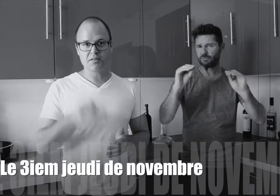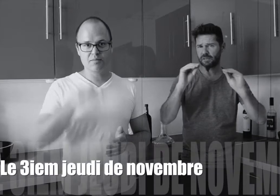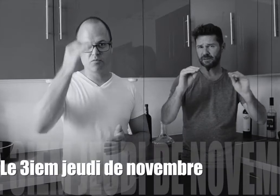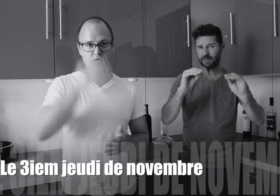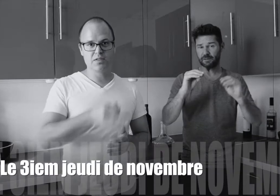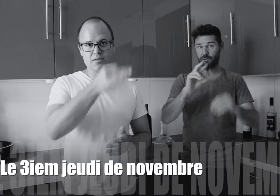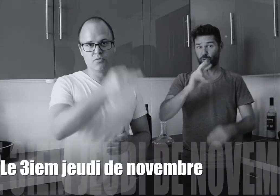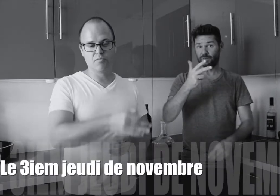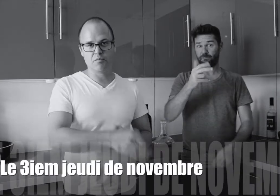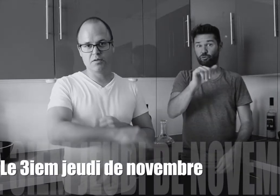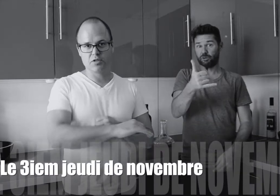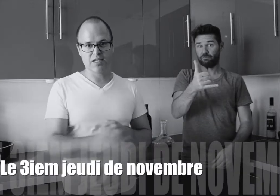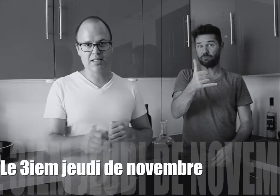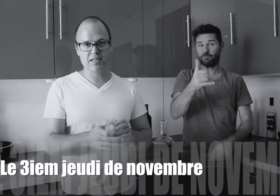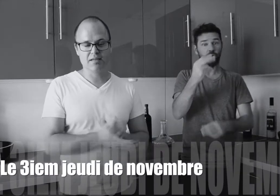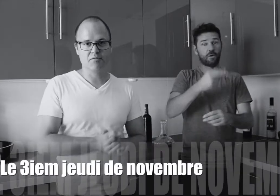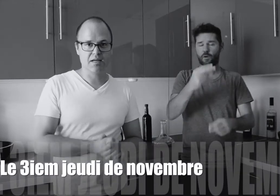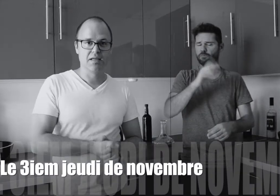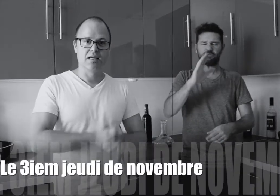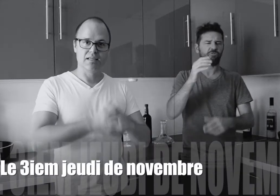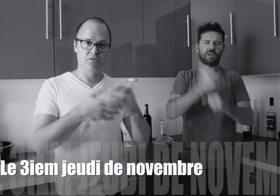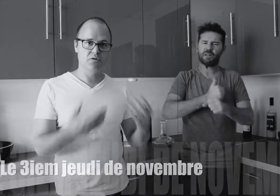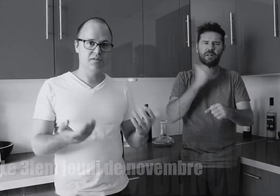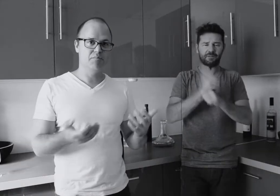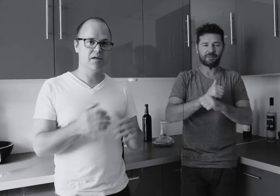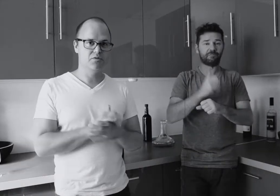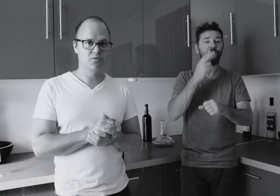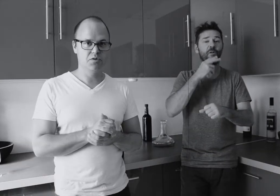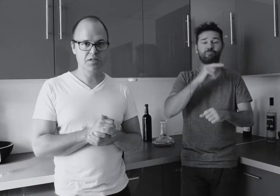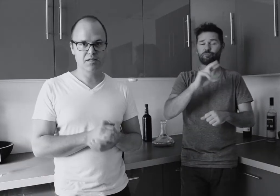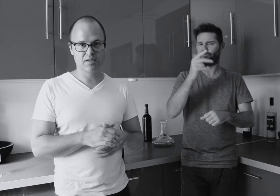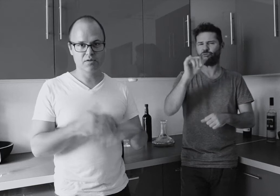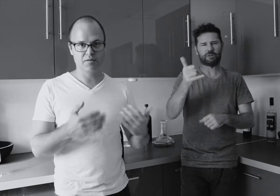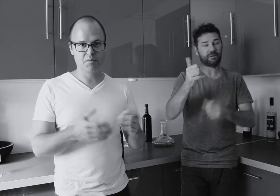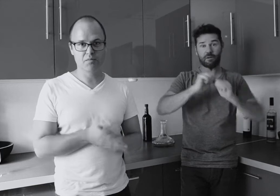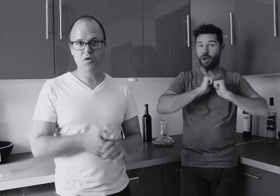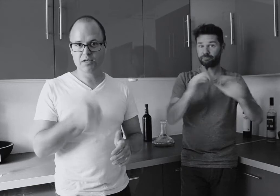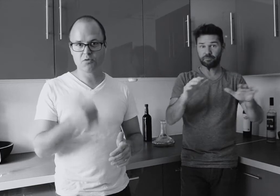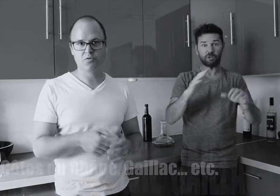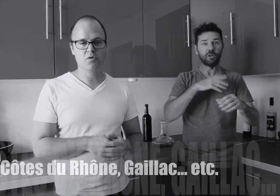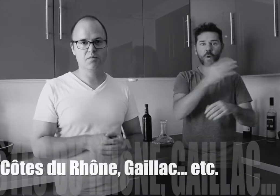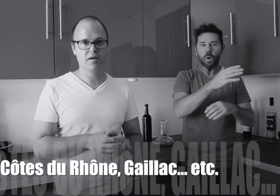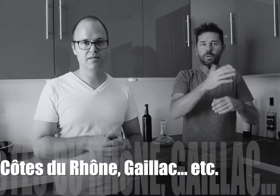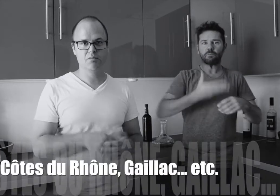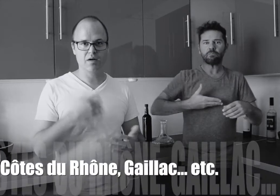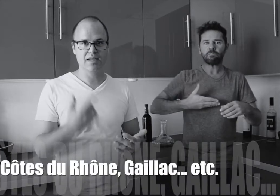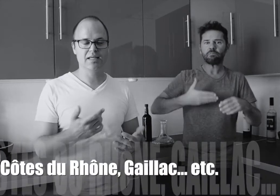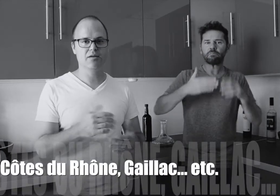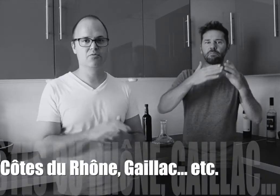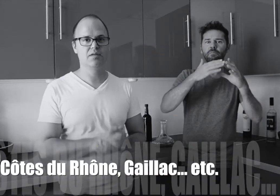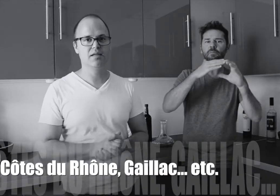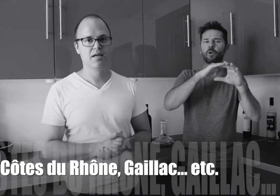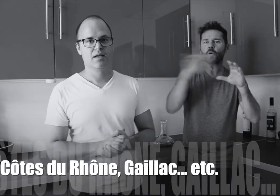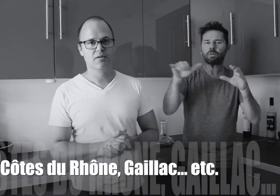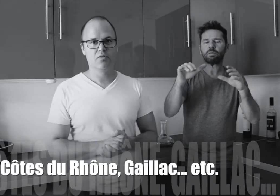le 3e jeudi de novembre, chaque année. Voilà. Il y a d'autres appellations d'origine qui ont des vins primeurs, les Côtes-du-Rhône par exemple, à